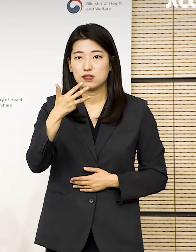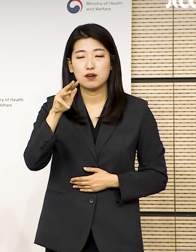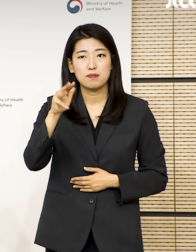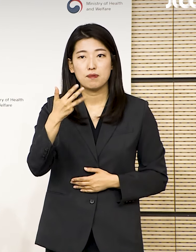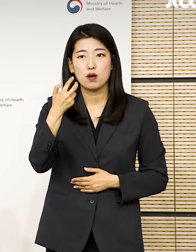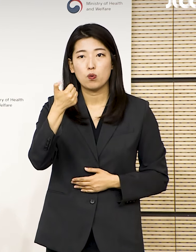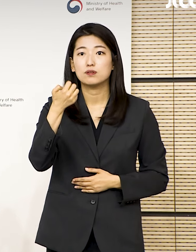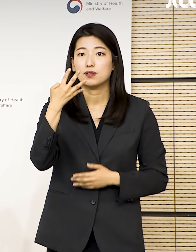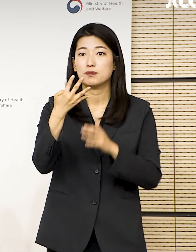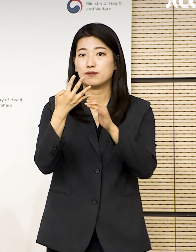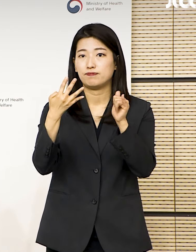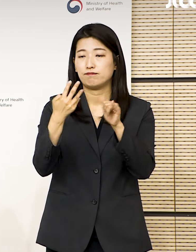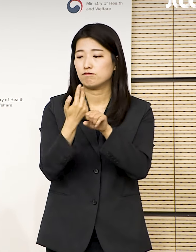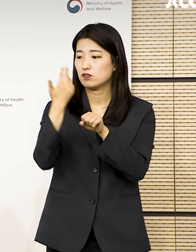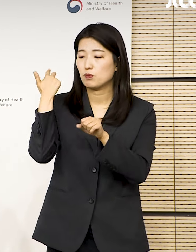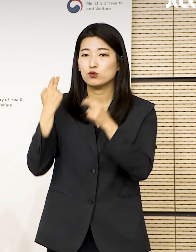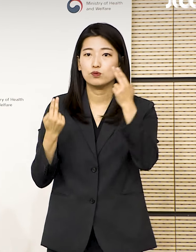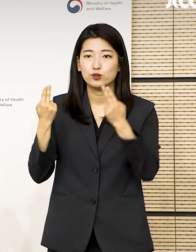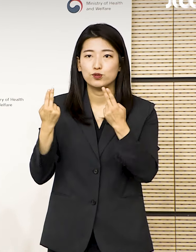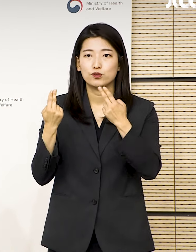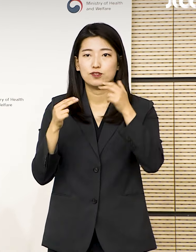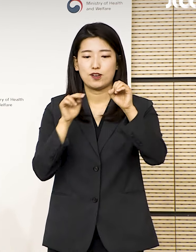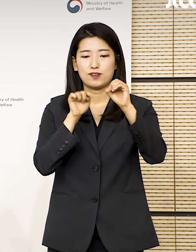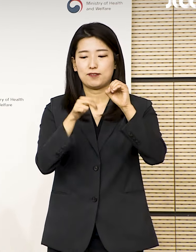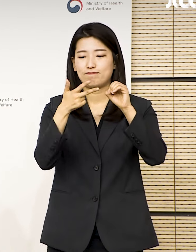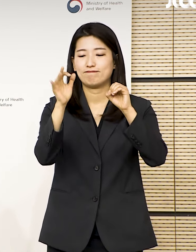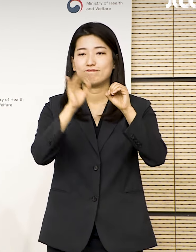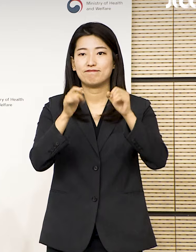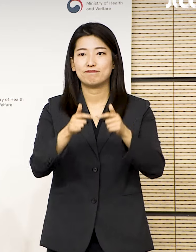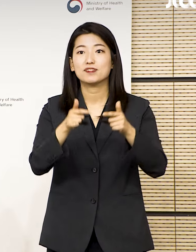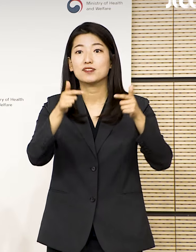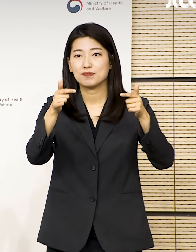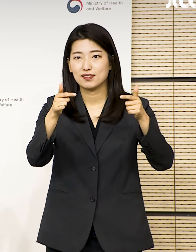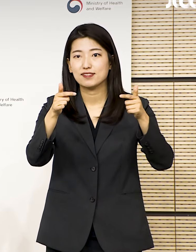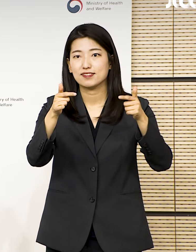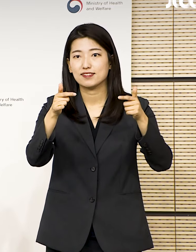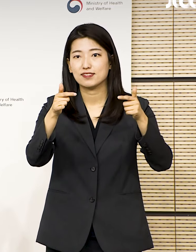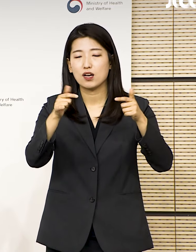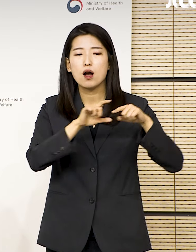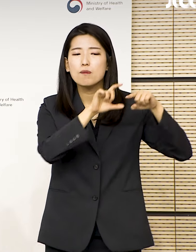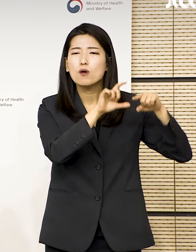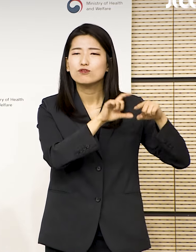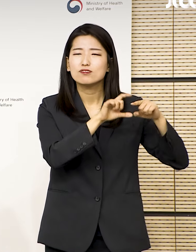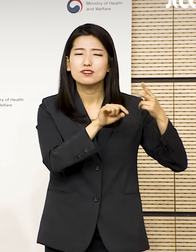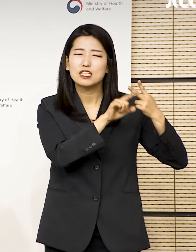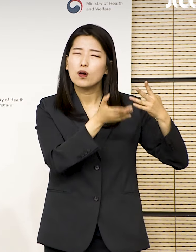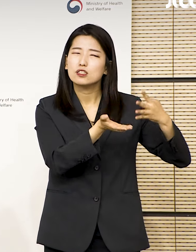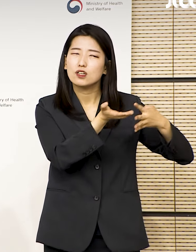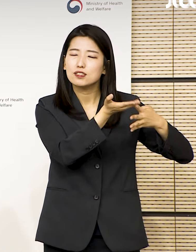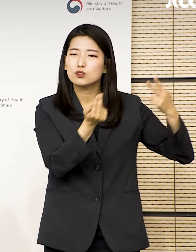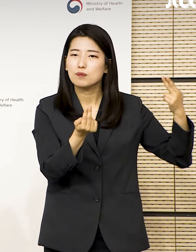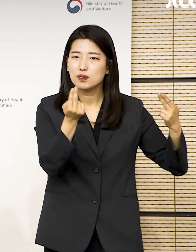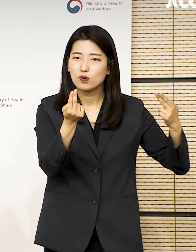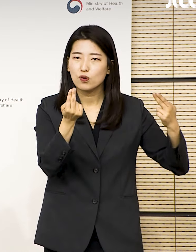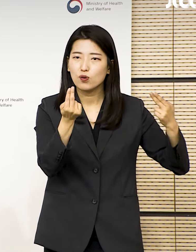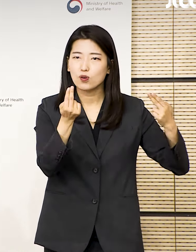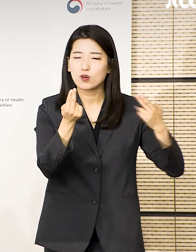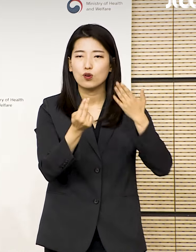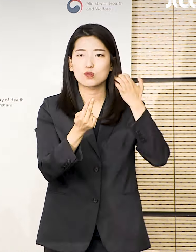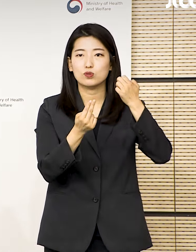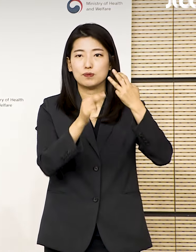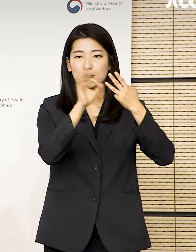4명으로 전주 대비 0.7% 증가하였고 평신 2월 첫주에 93%